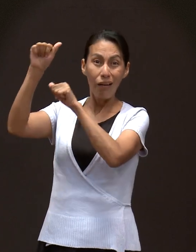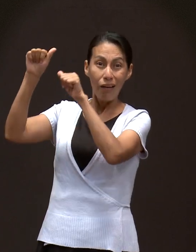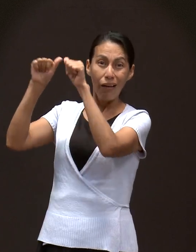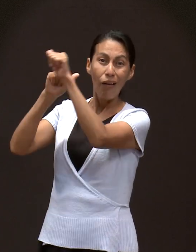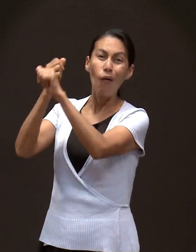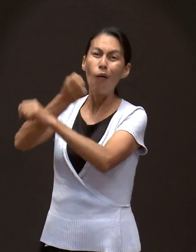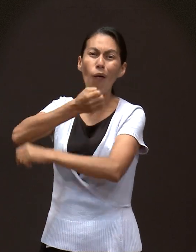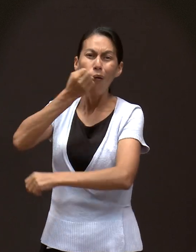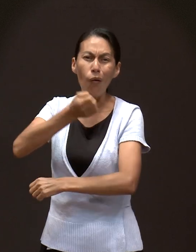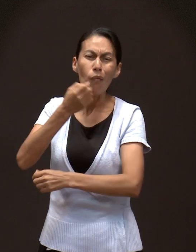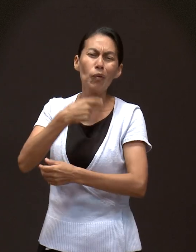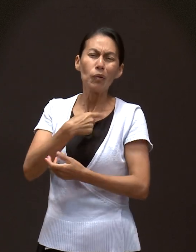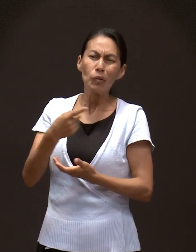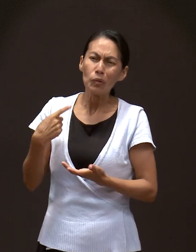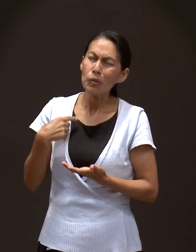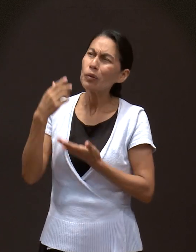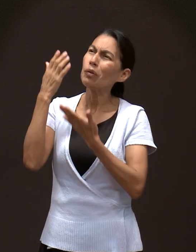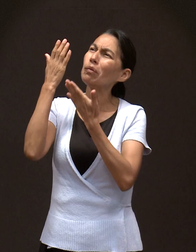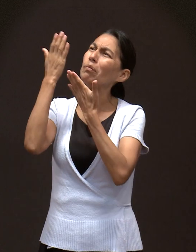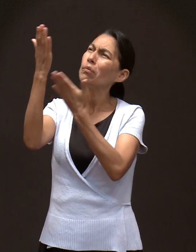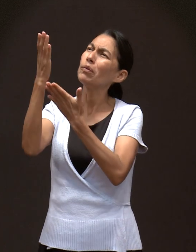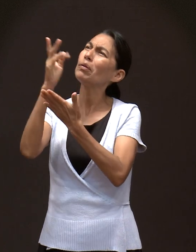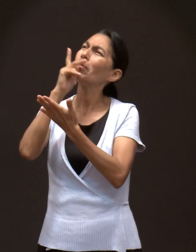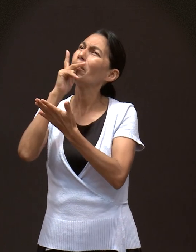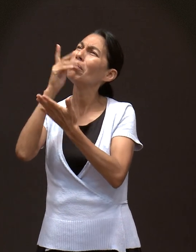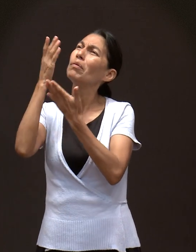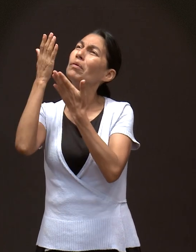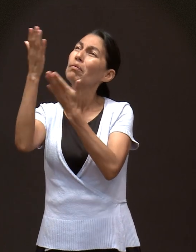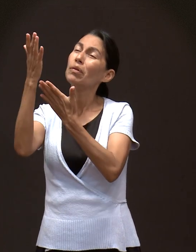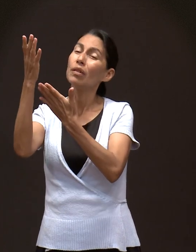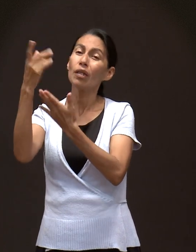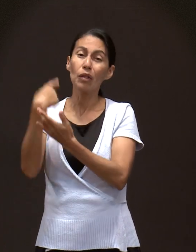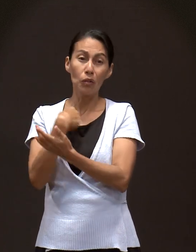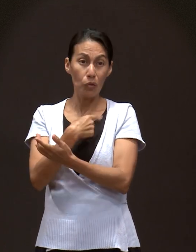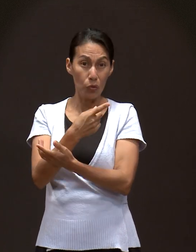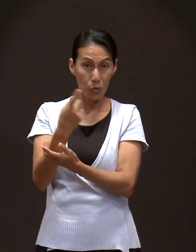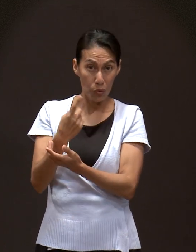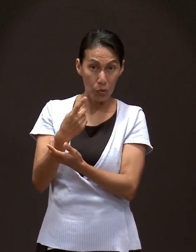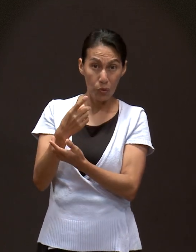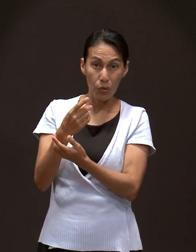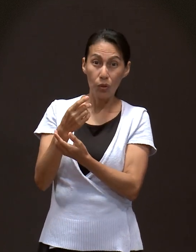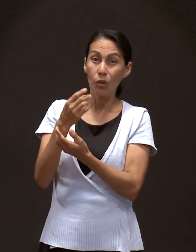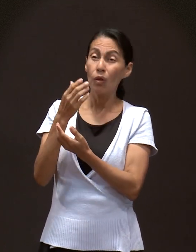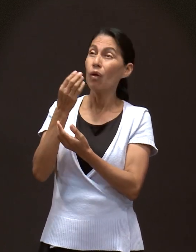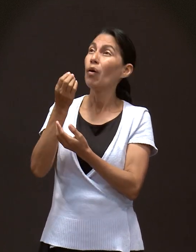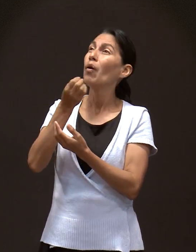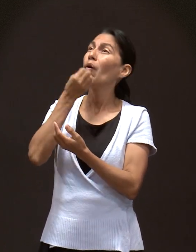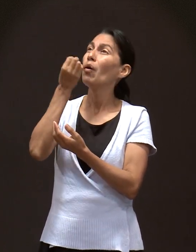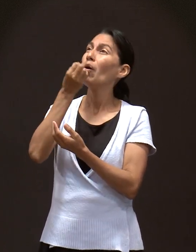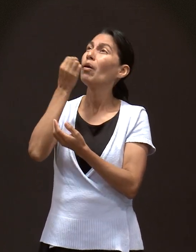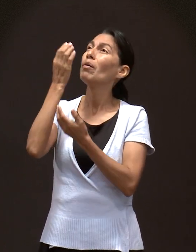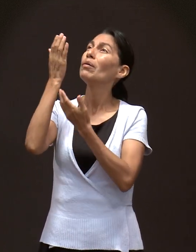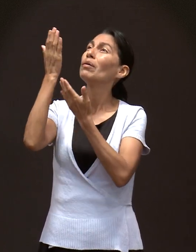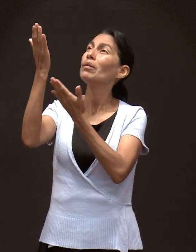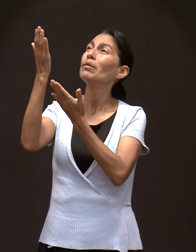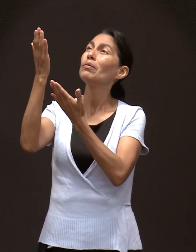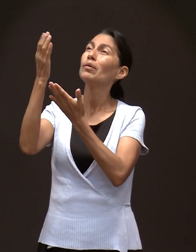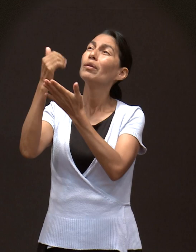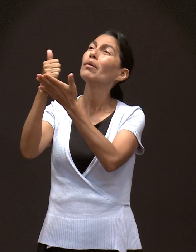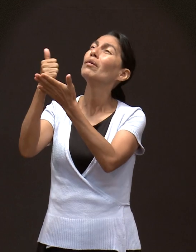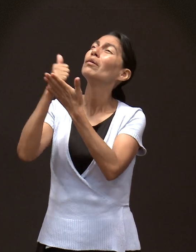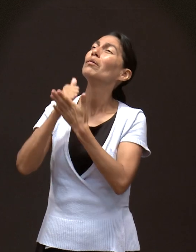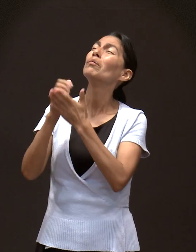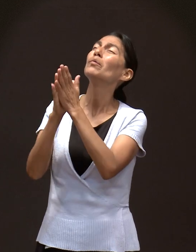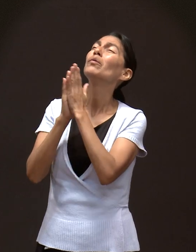mismo, te inclines delante de su presencia y puedas enviar tu mensaje de socorro al